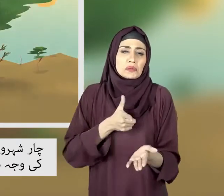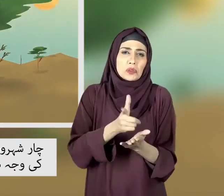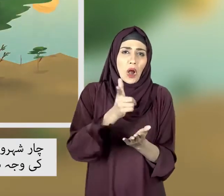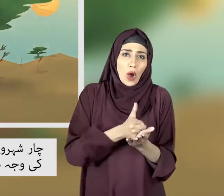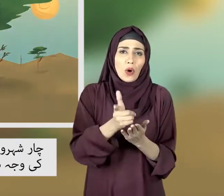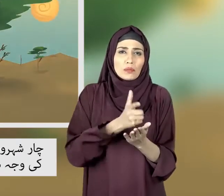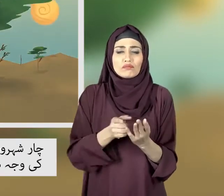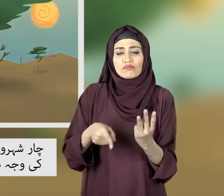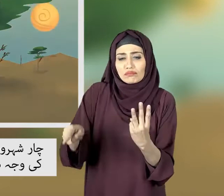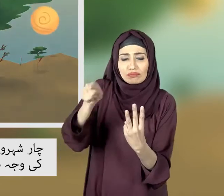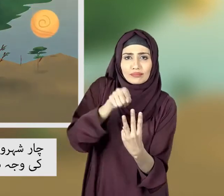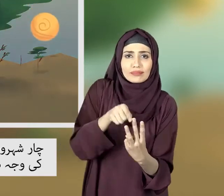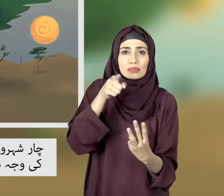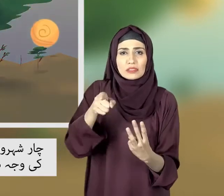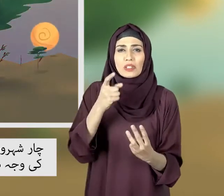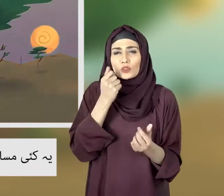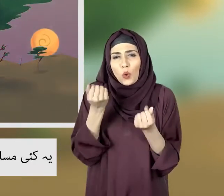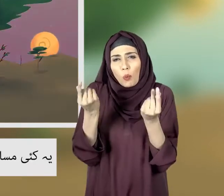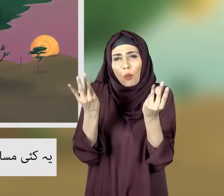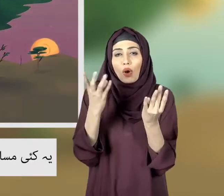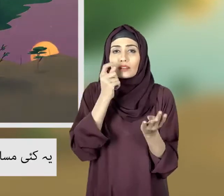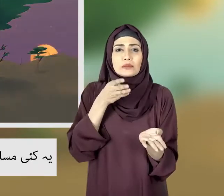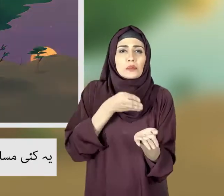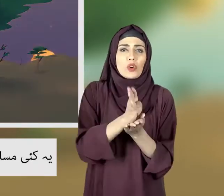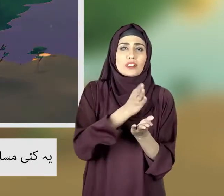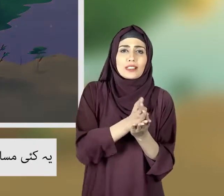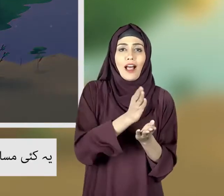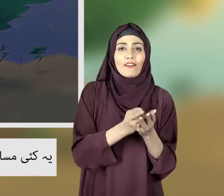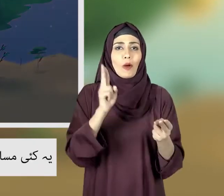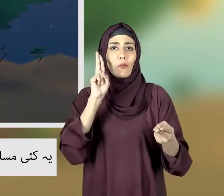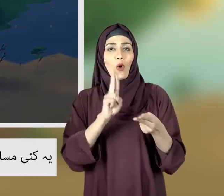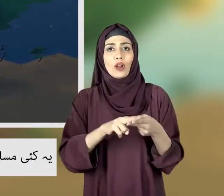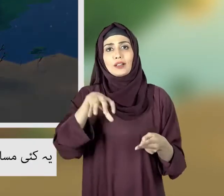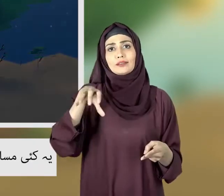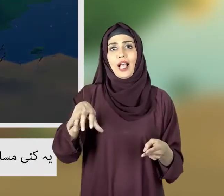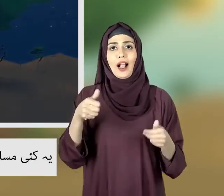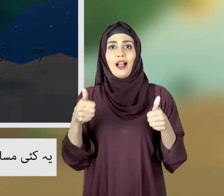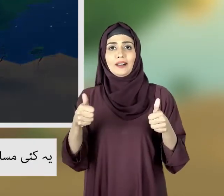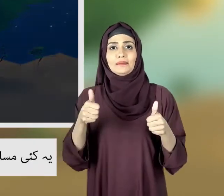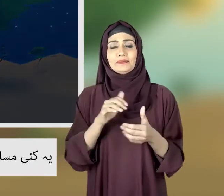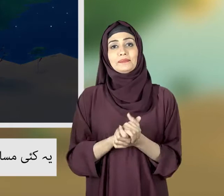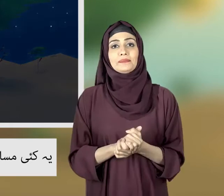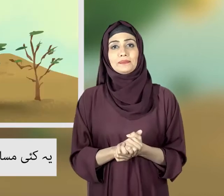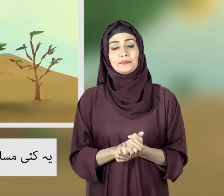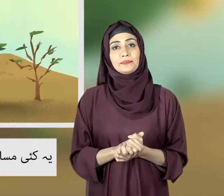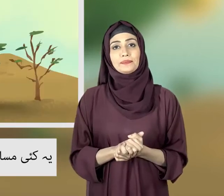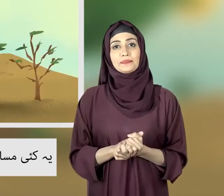بہت سے گاؤں کے درمیان ہونے کی وجہ سے یہ کئی مسافروں کی ملاقات کے لیے بہترین مرکز تھا